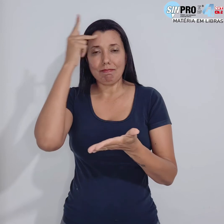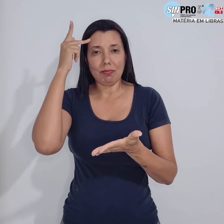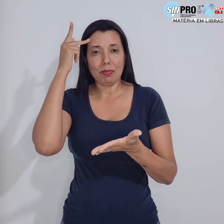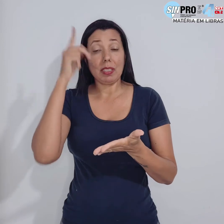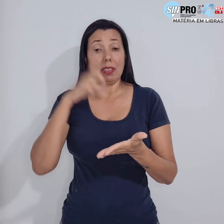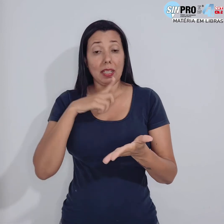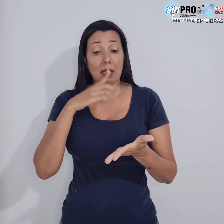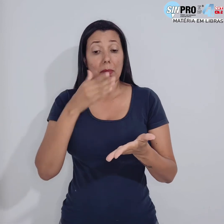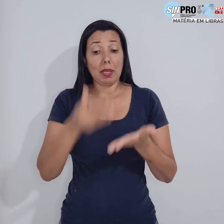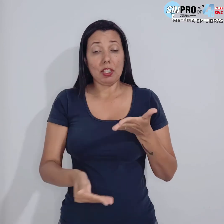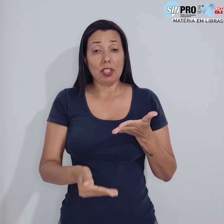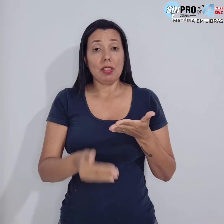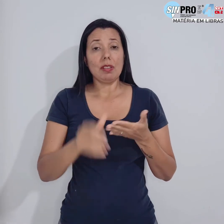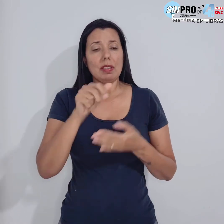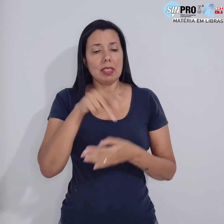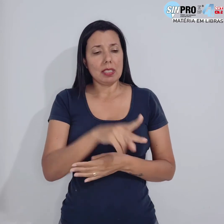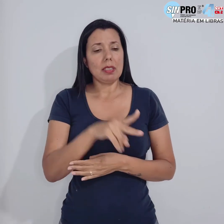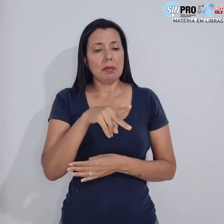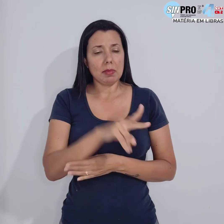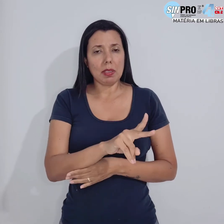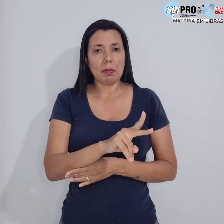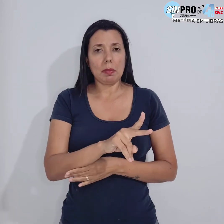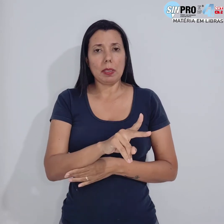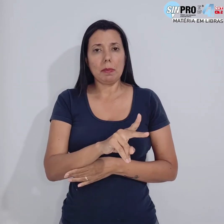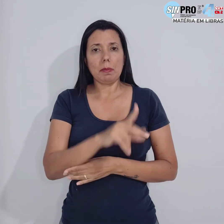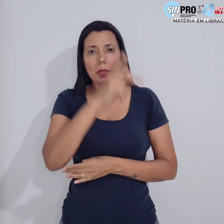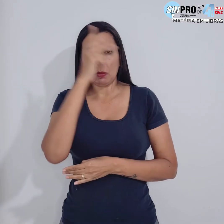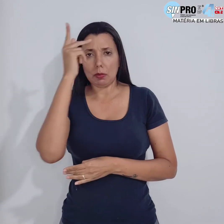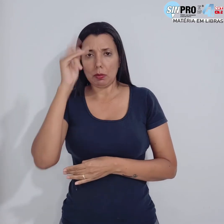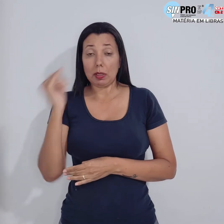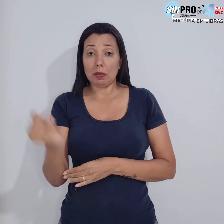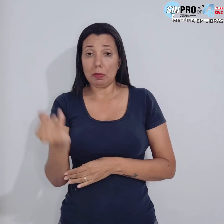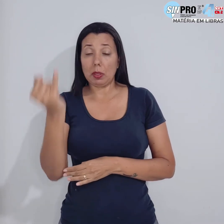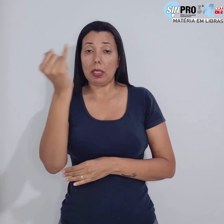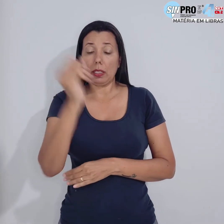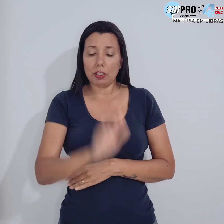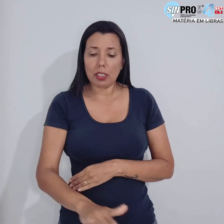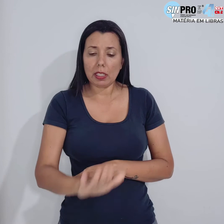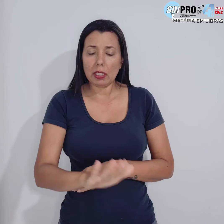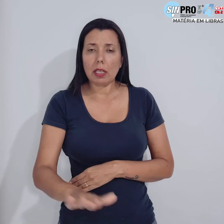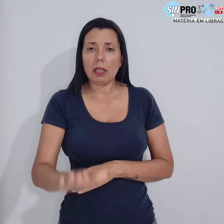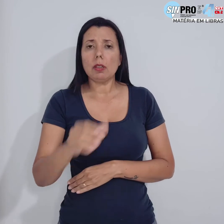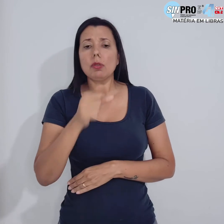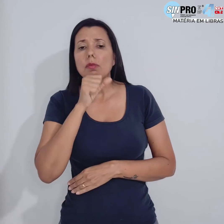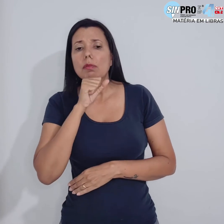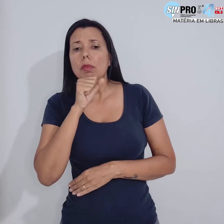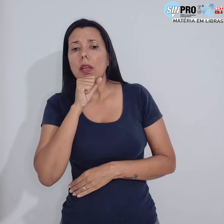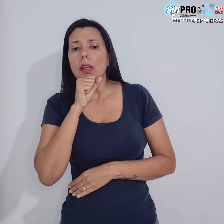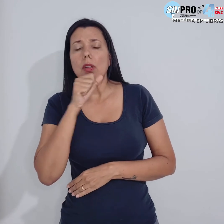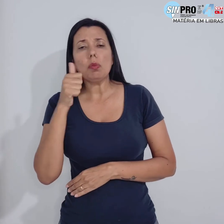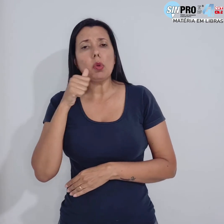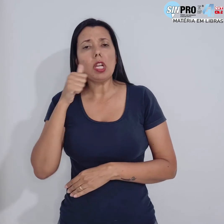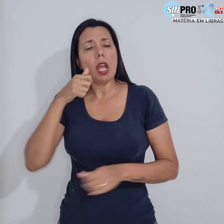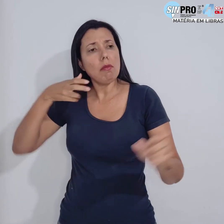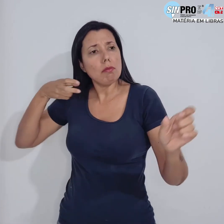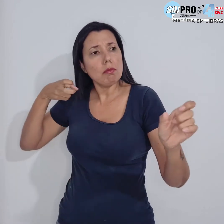Luta dos Povos Indígenas é falar de um tema muito longo. É um tema de ontem, de hoje e dos